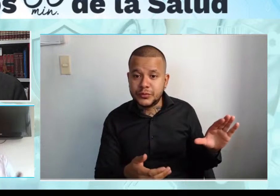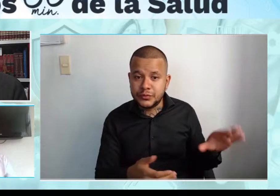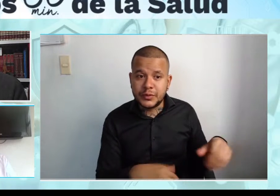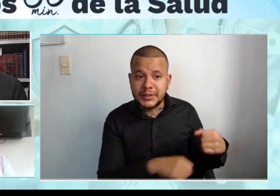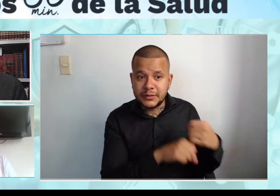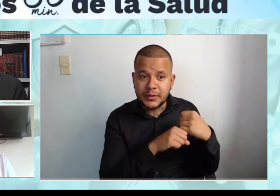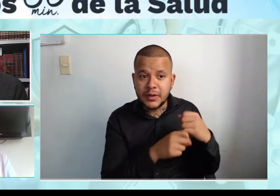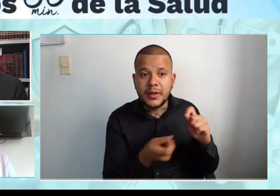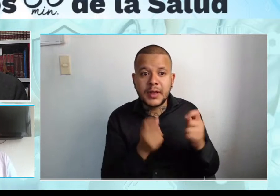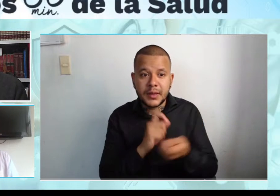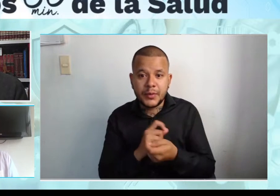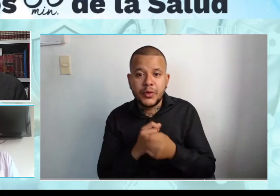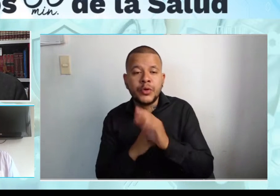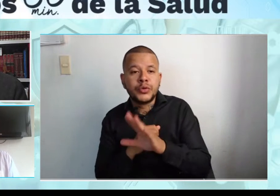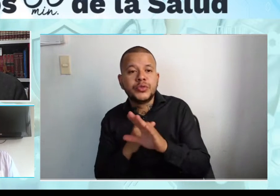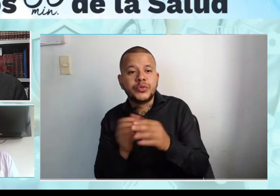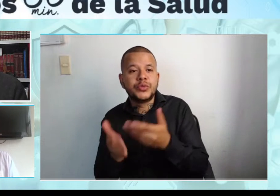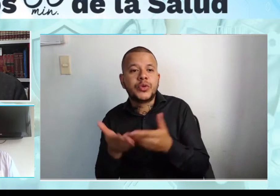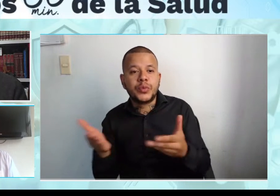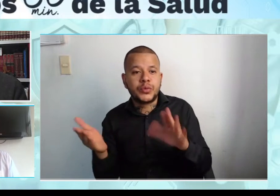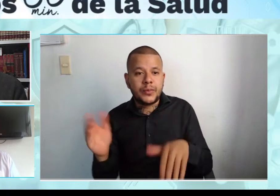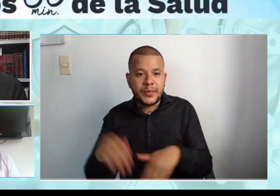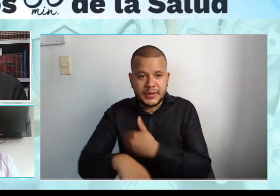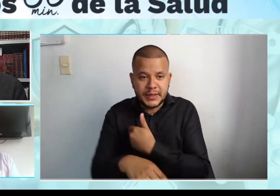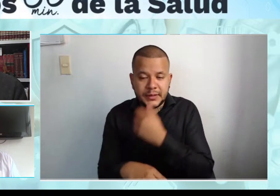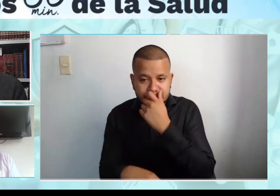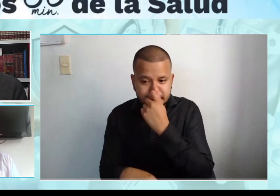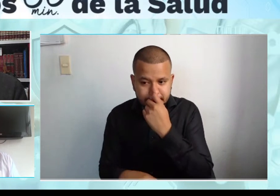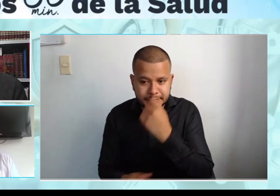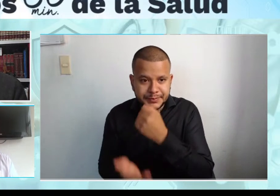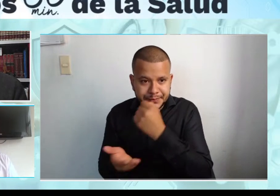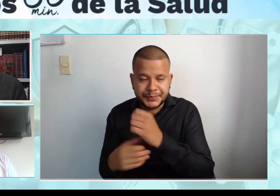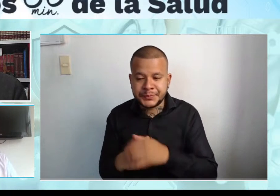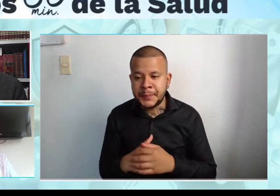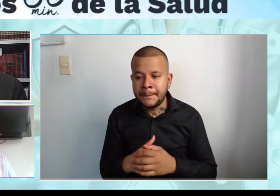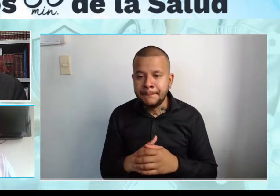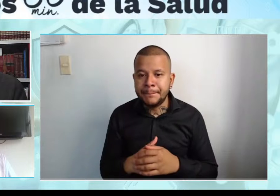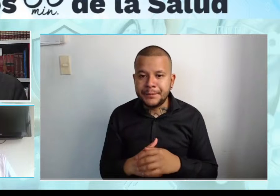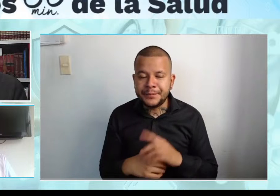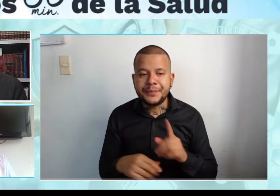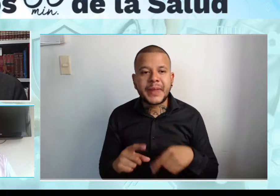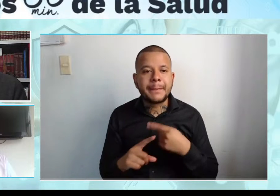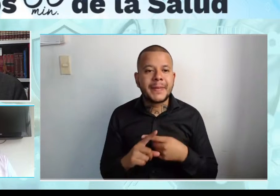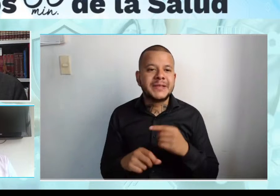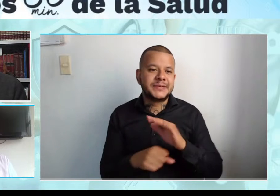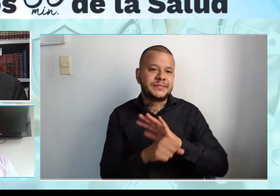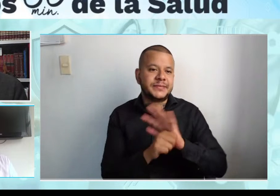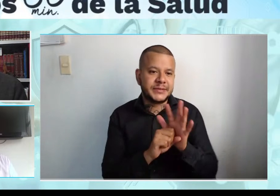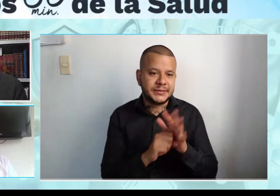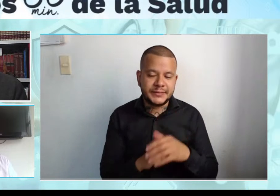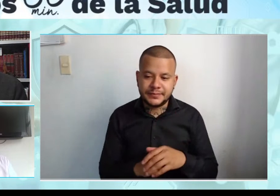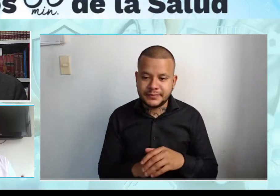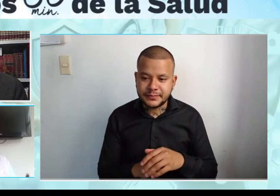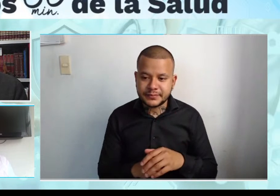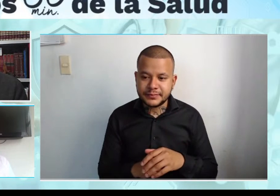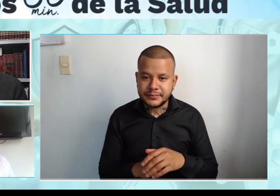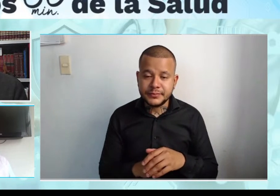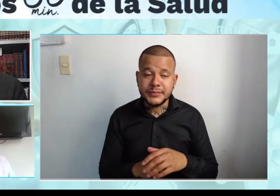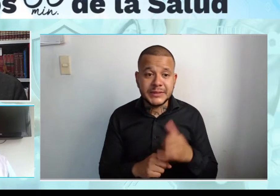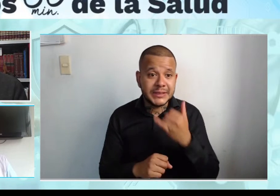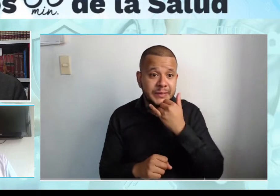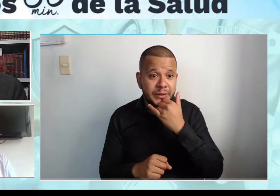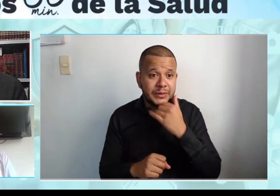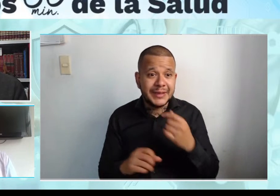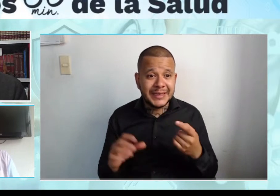cambió, pues, a recursos del ministerio. Pero también nos llegó la pandemia. ¿Y qué pasó? Cuando entramos a hacer el inventario de estas